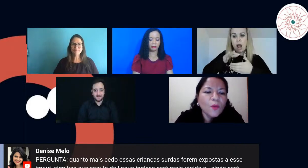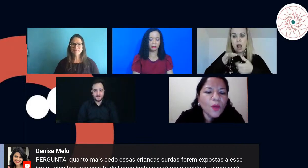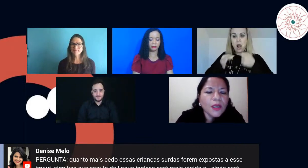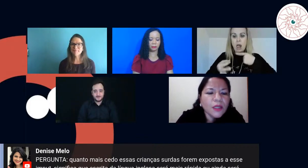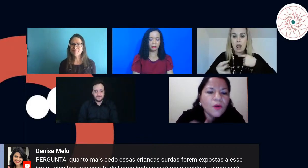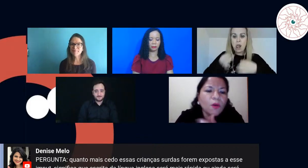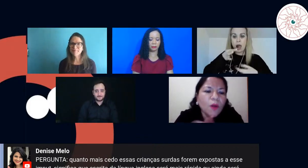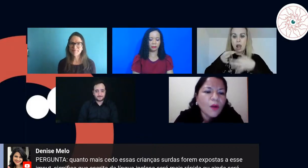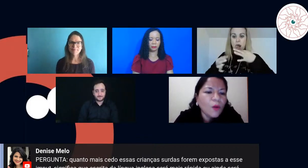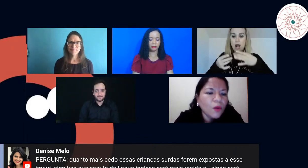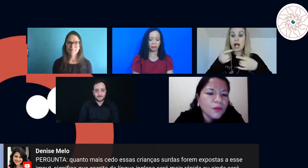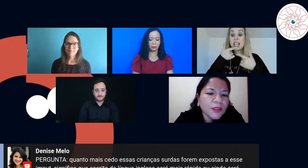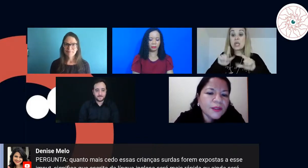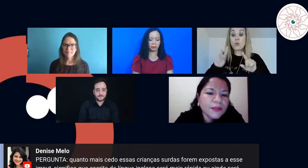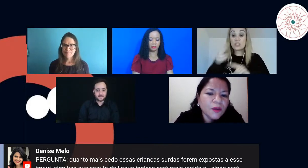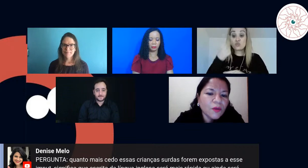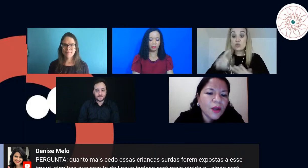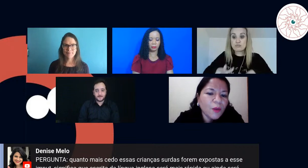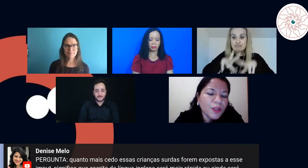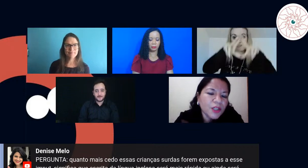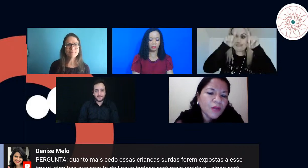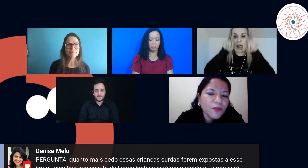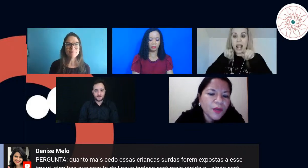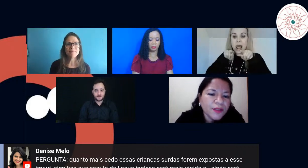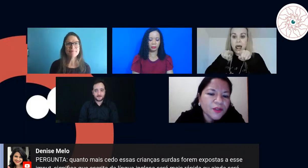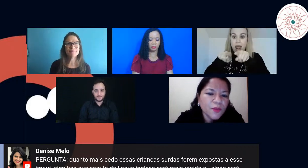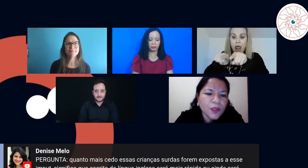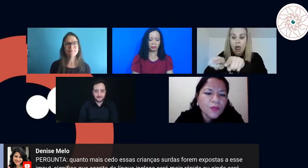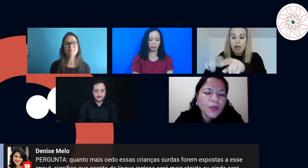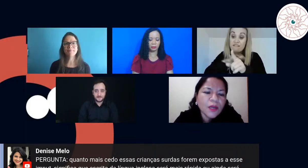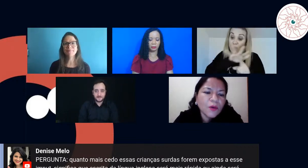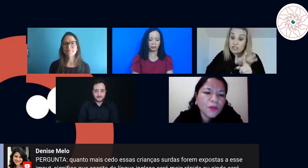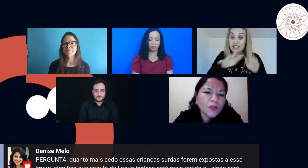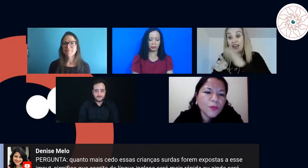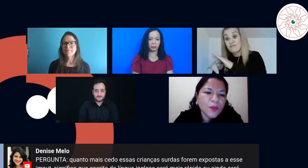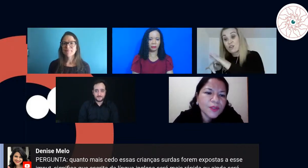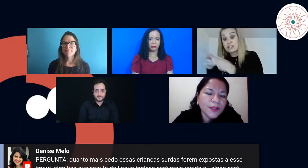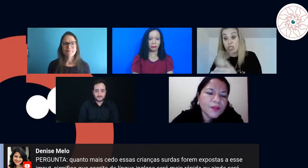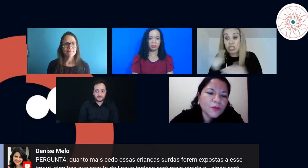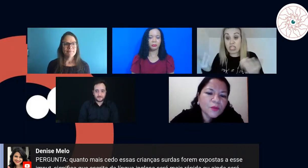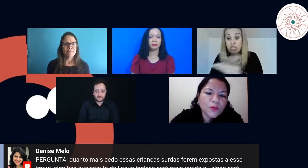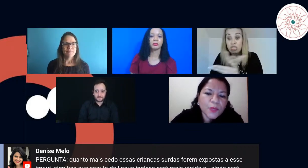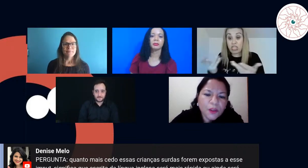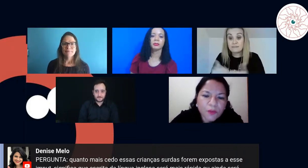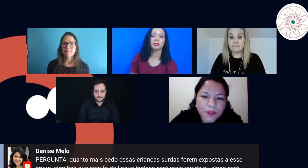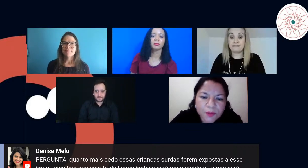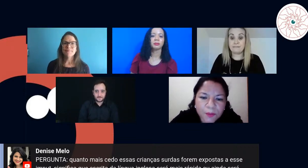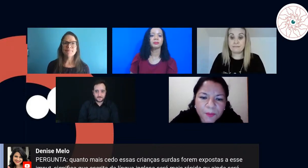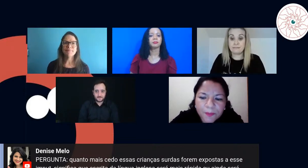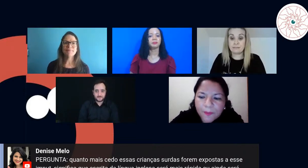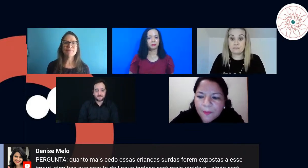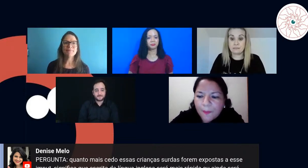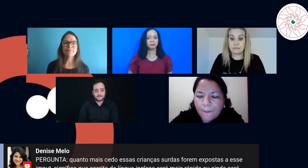uma língua com a outra. Então realmente há uma influência de uma língua na outra no processo do